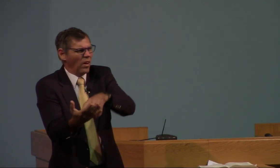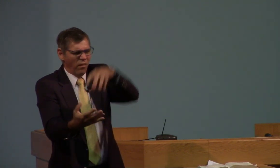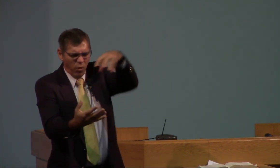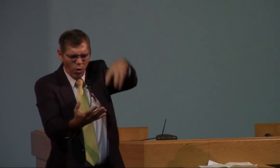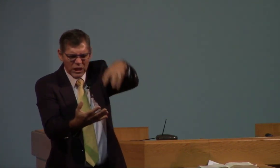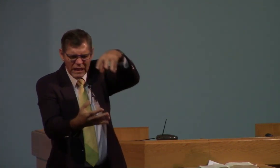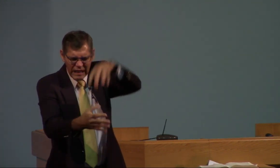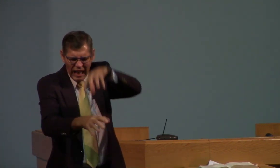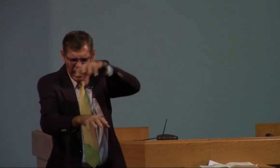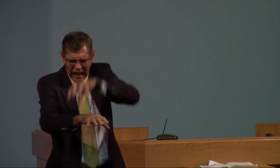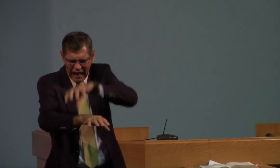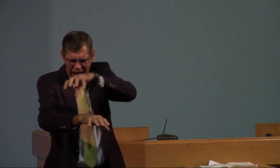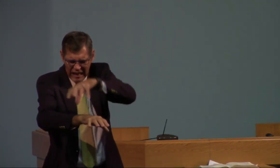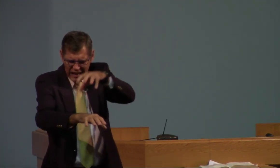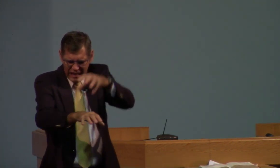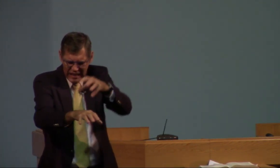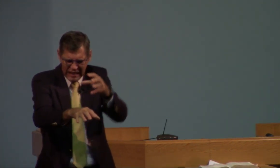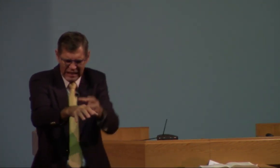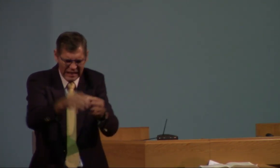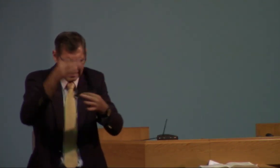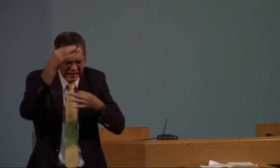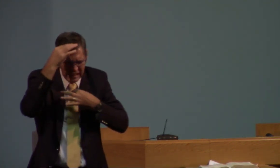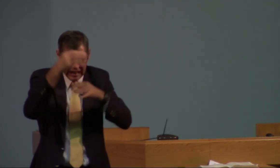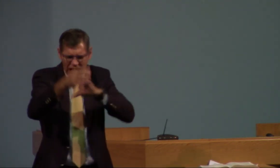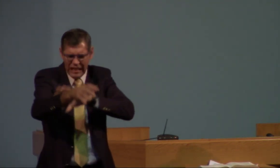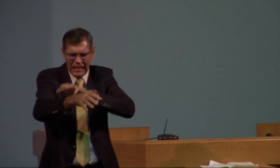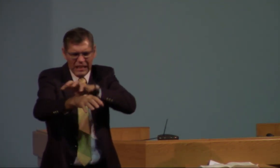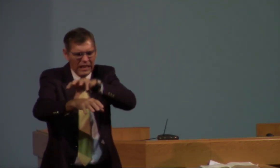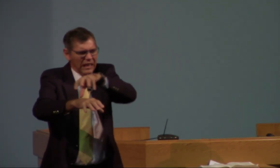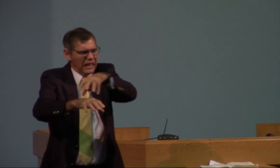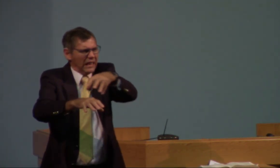Vol seer, siek.